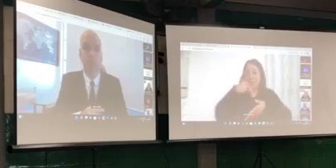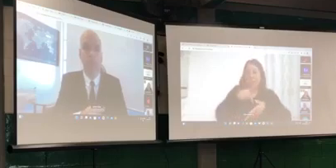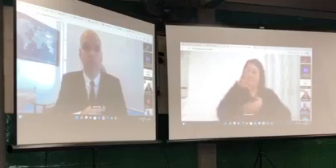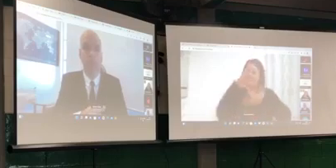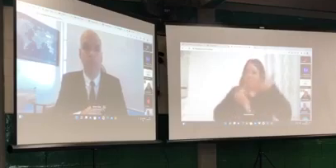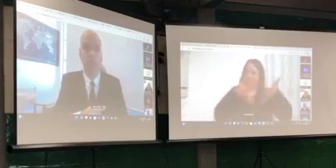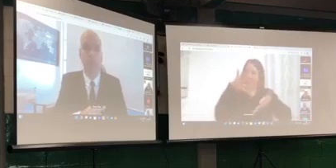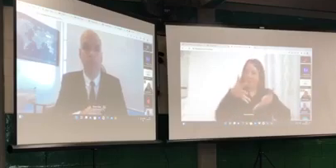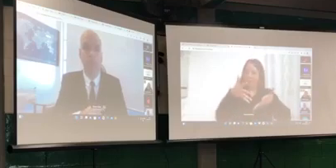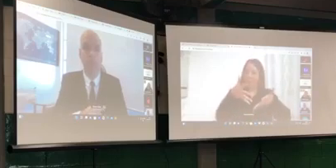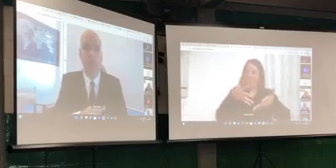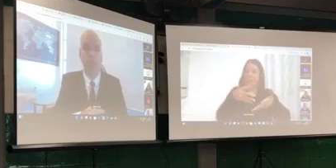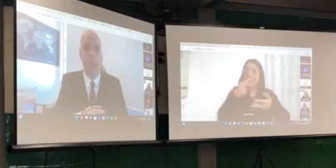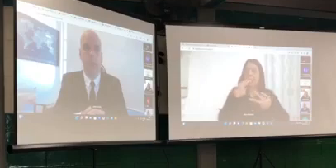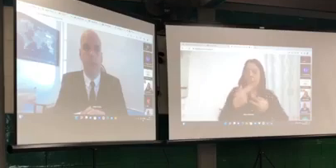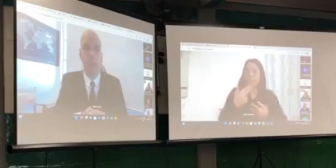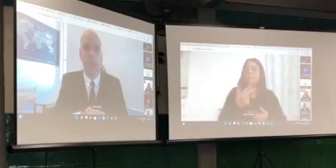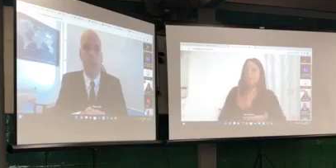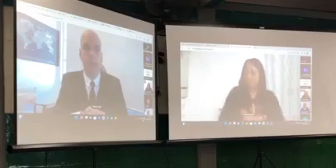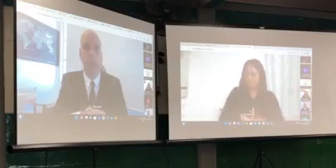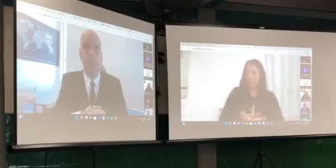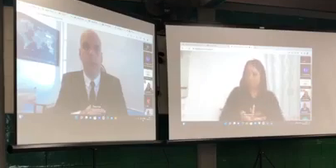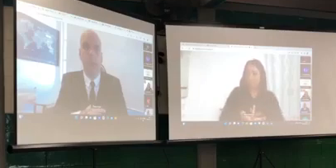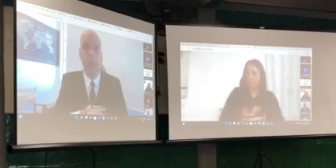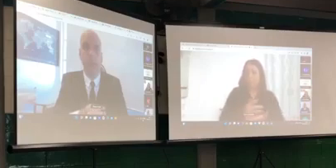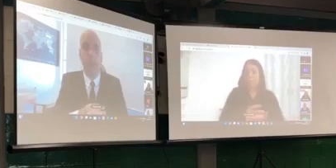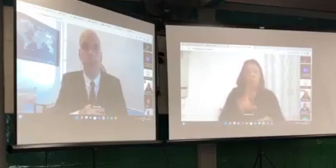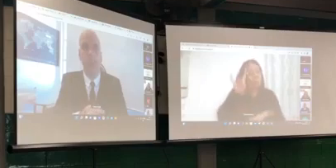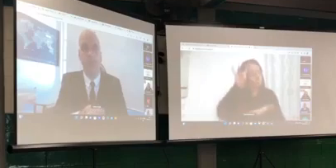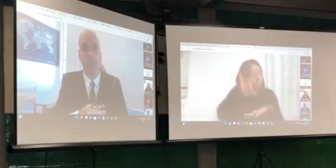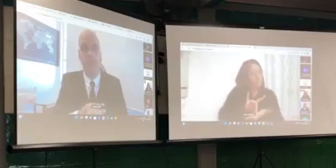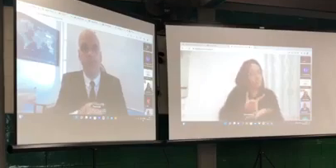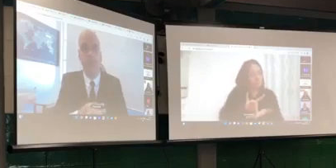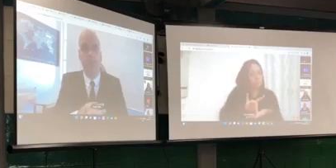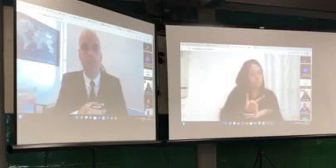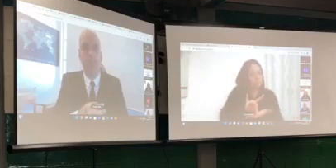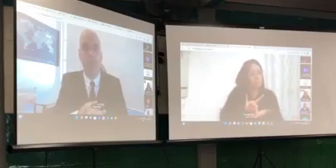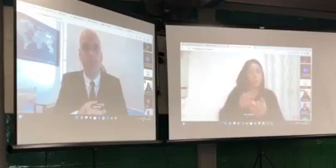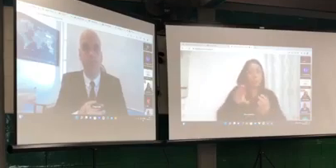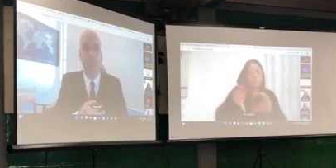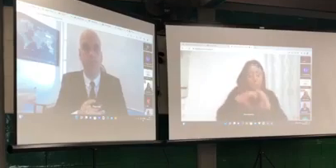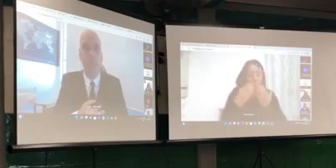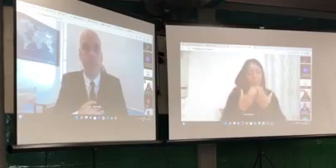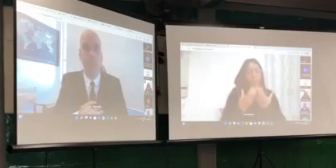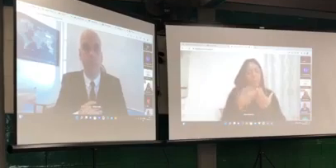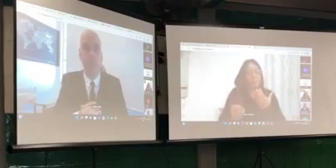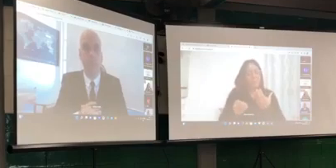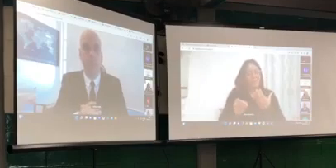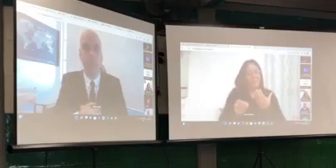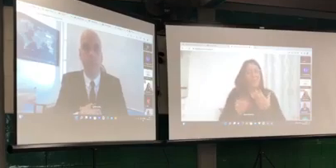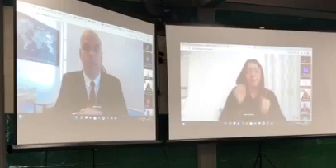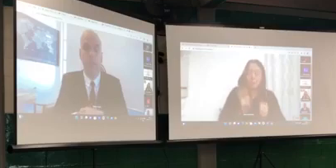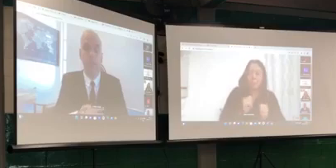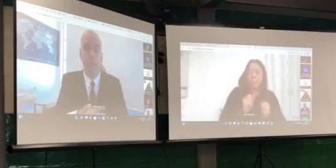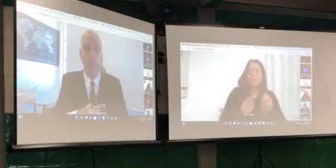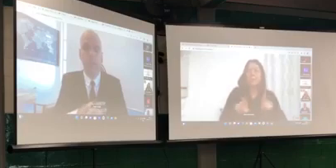uma língua, né, oficial dessa comunidade, né, e que ela possa também ser